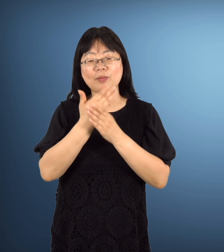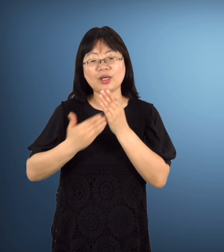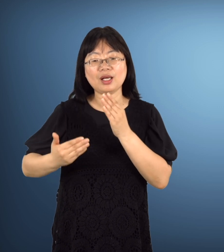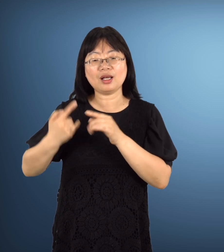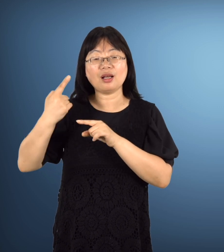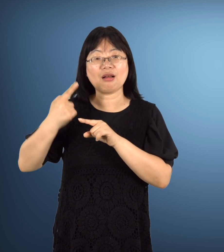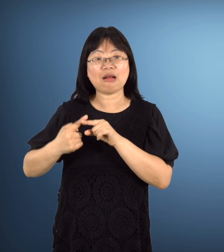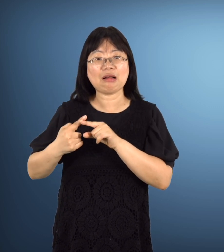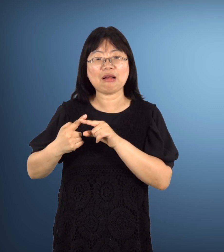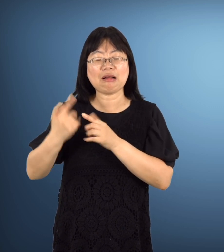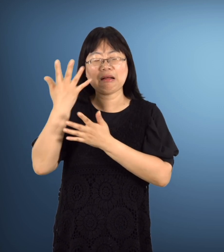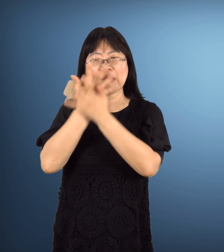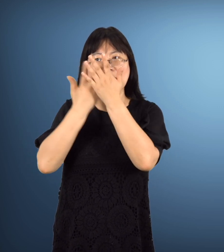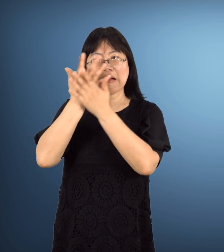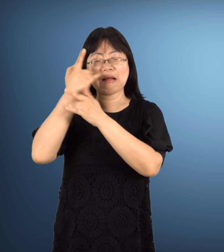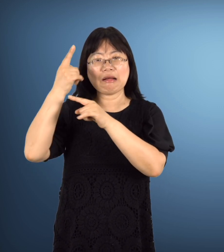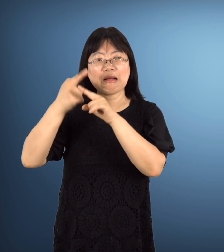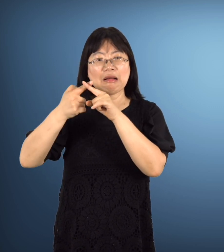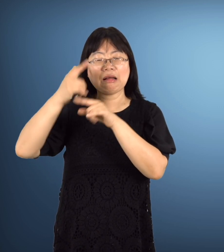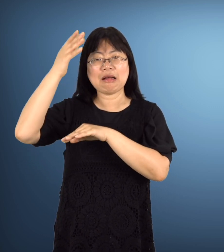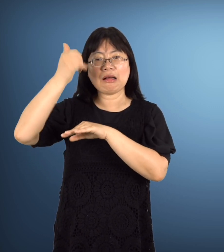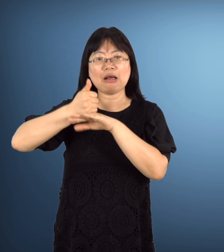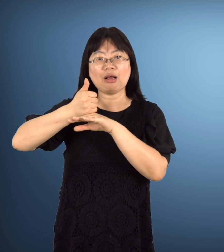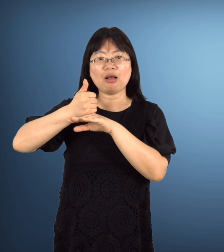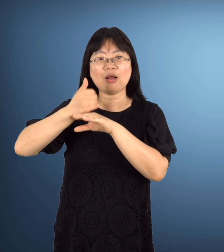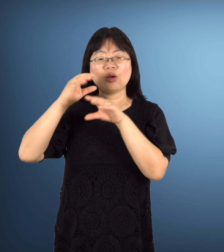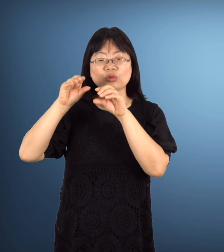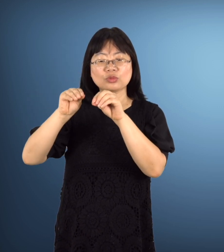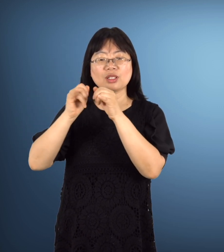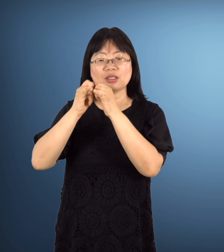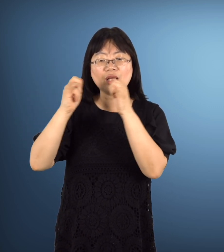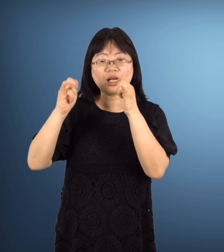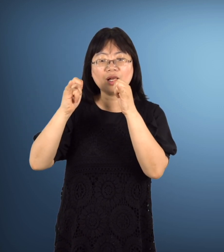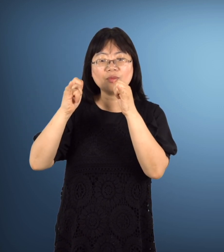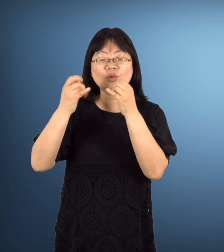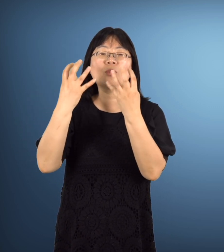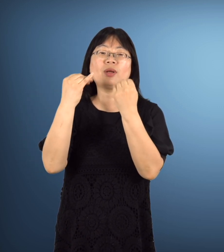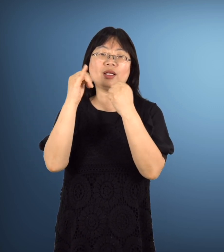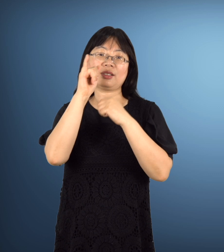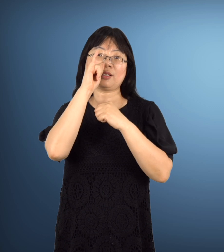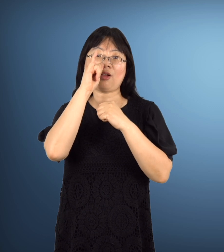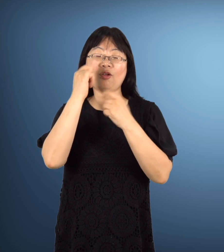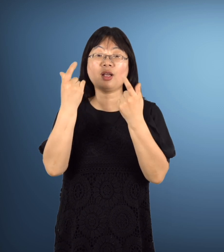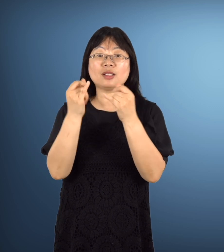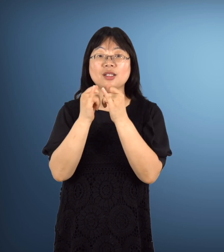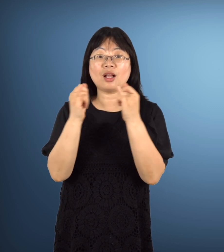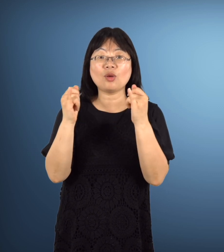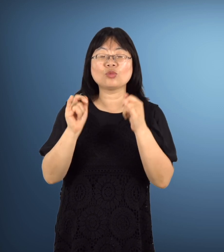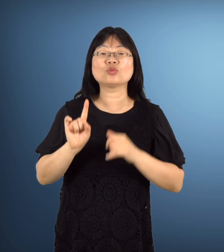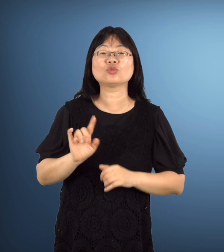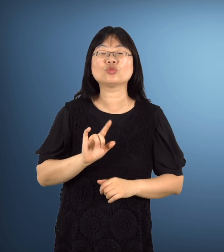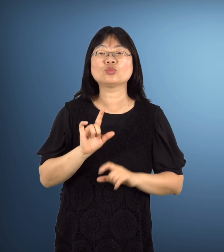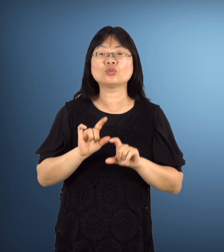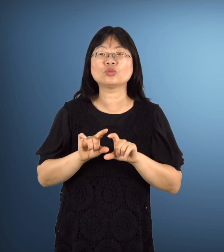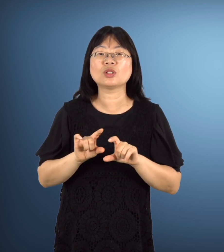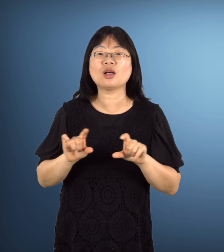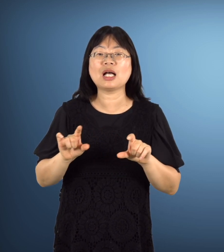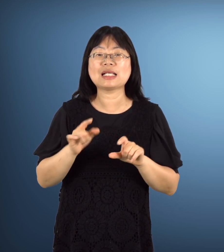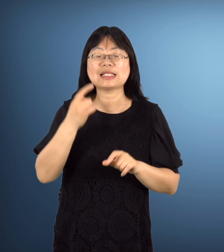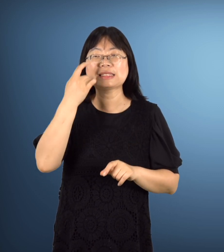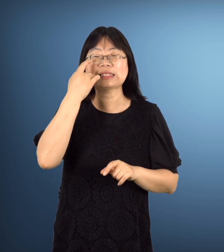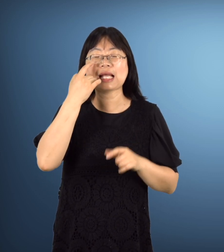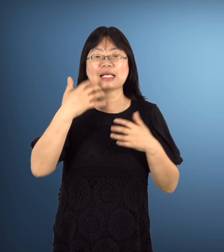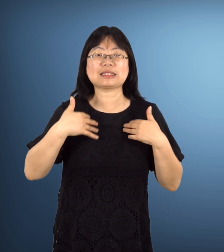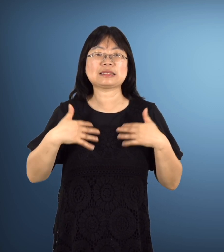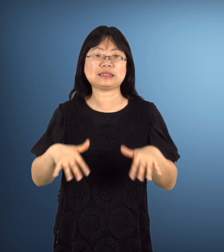잃어가다가 시력을 거의 잃어버리고 중단된 사람들이 꽤 많습니다. 이런 분들을 우리가 보통 이제